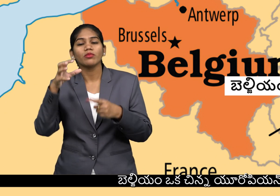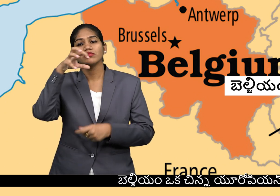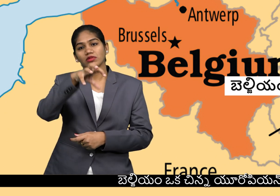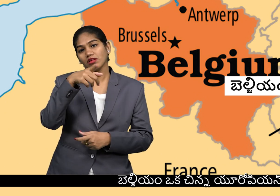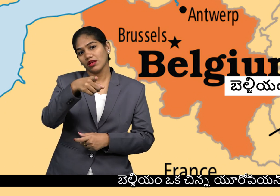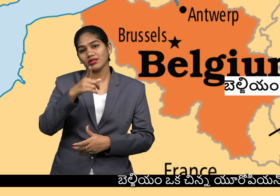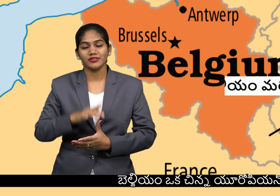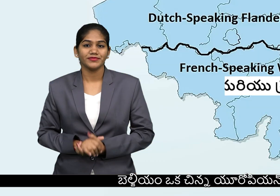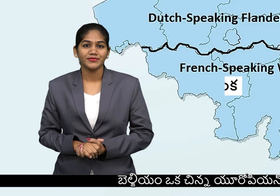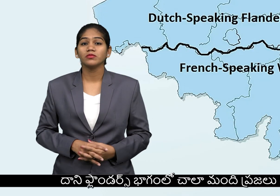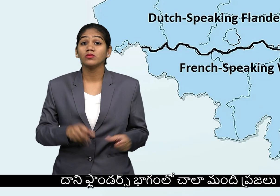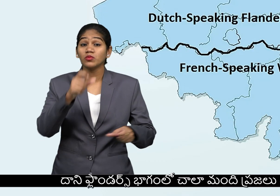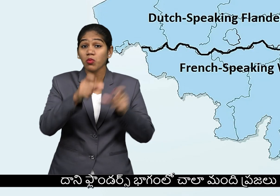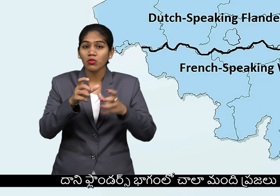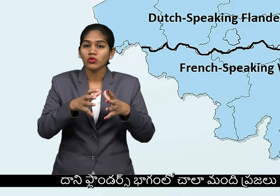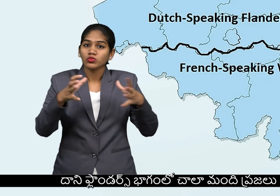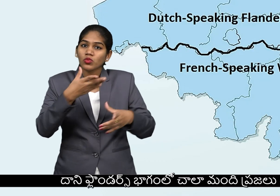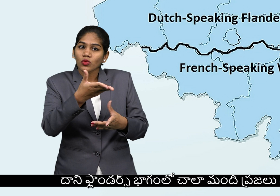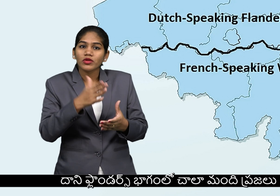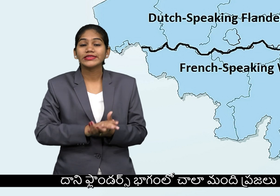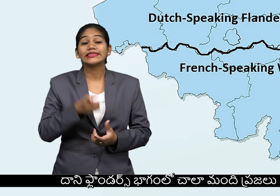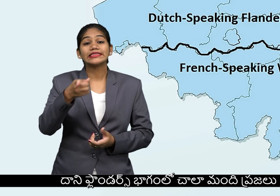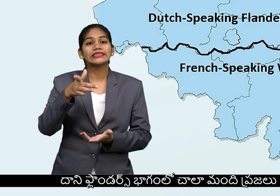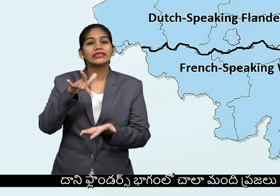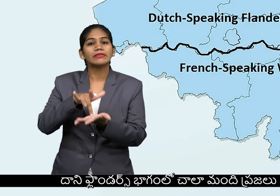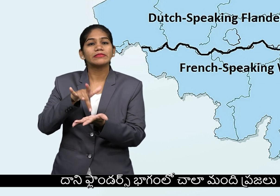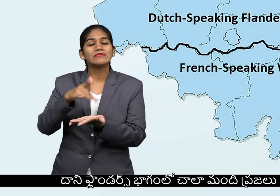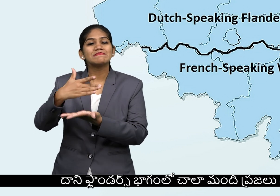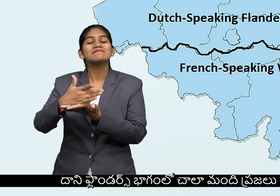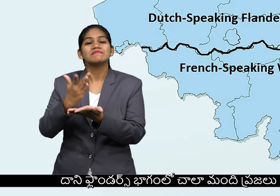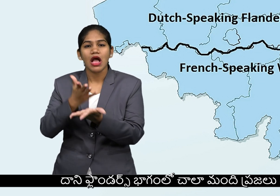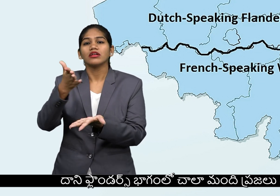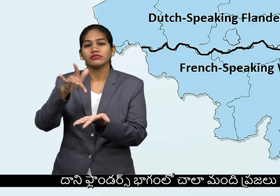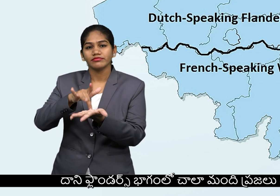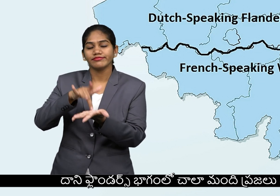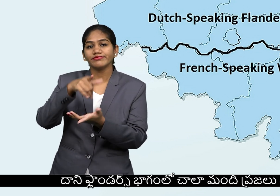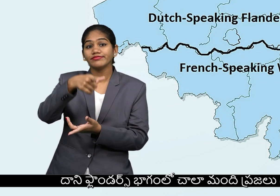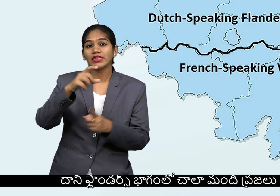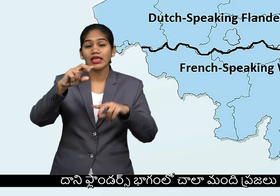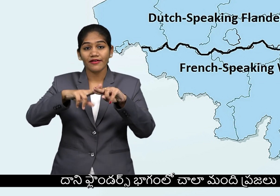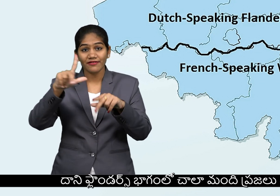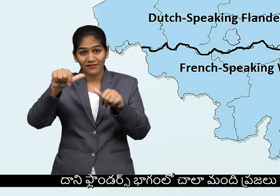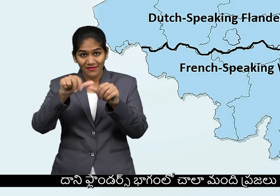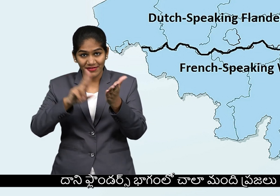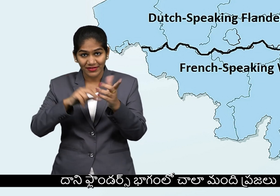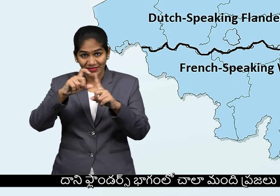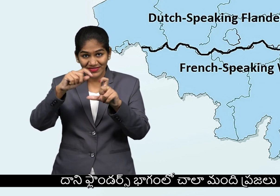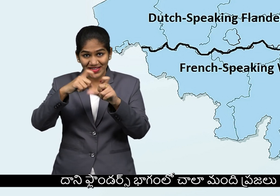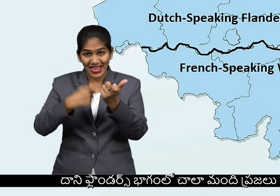యూరోపియన్ దేశం. దాని ఫ్లాండర్స్ భాగంలో చాలామంది ప్రజలు డచ్ మాట్లాడతారు.